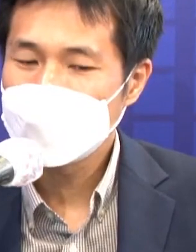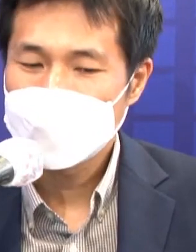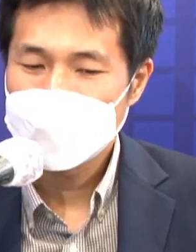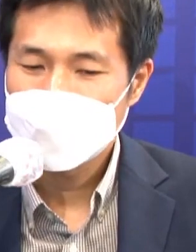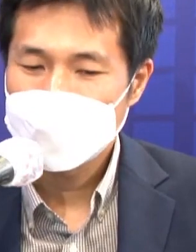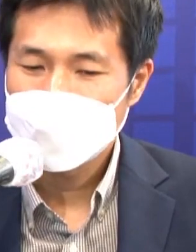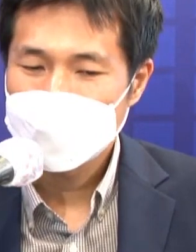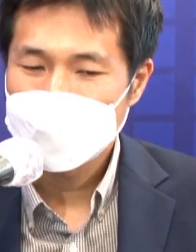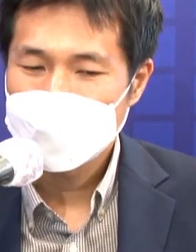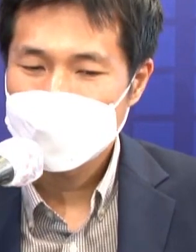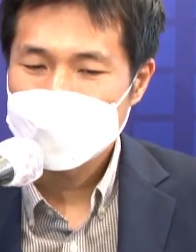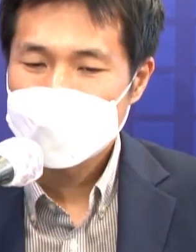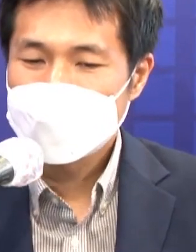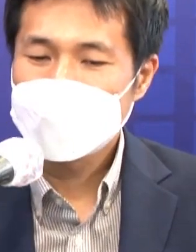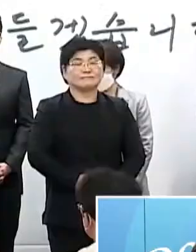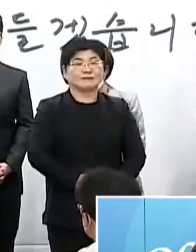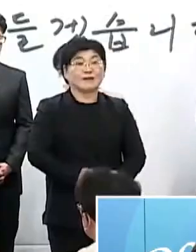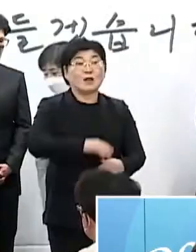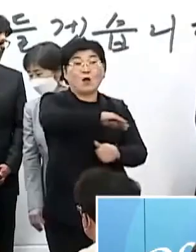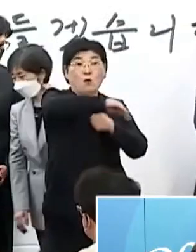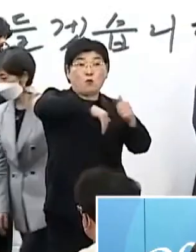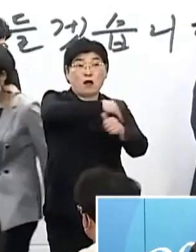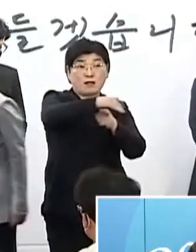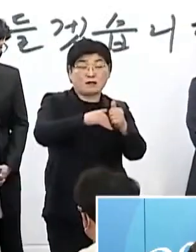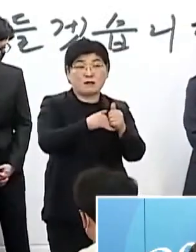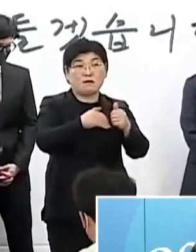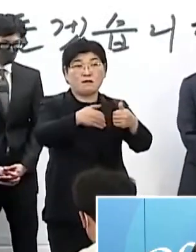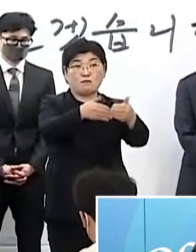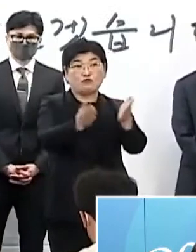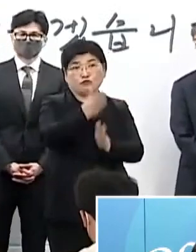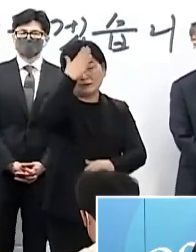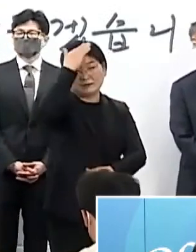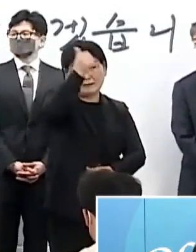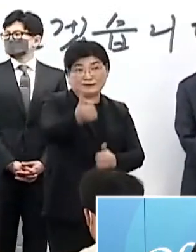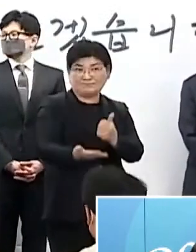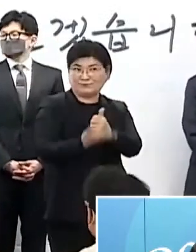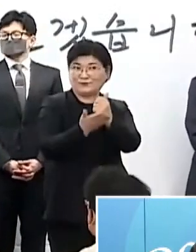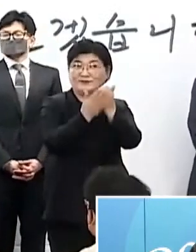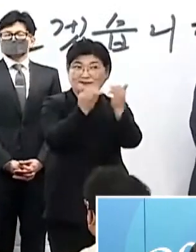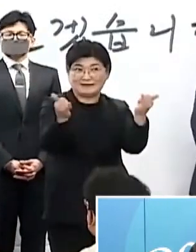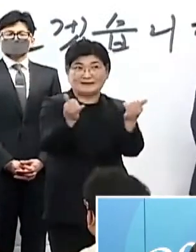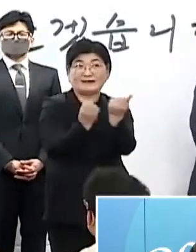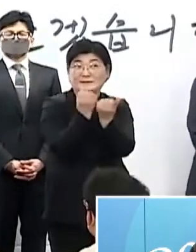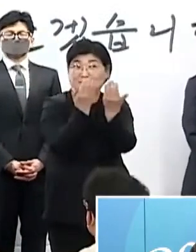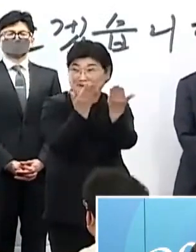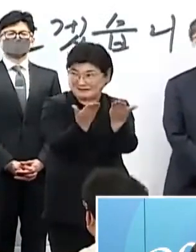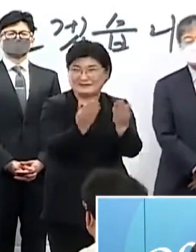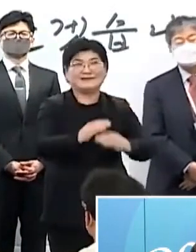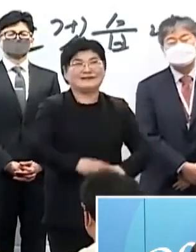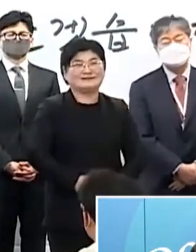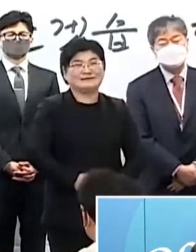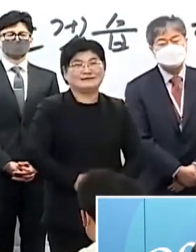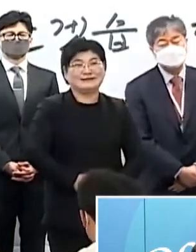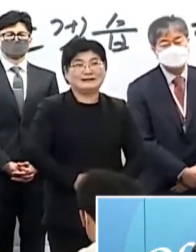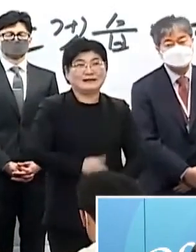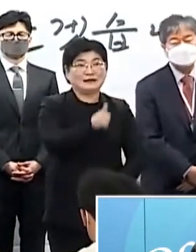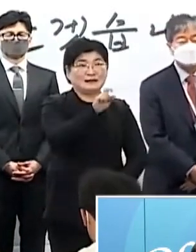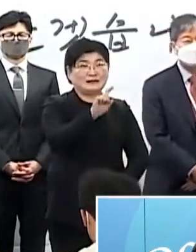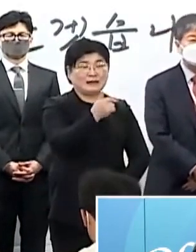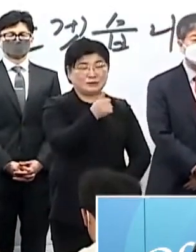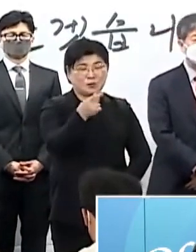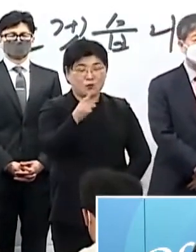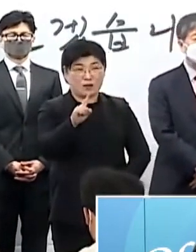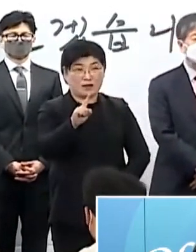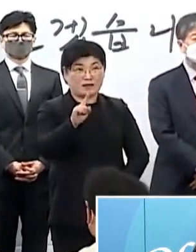능력 위주라기보다 아는 사람 위주가 아닌가 하는 생각이 들어요. 그래요. 대표적인 인사가 이상민 행안부 장관.